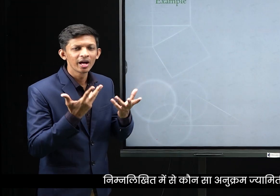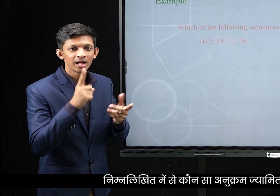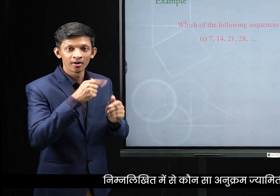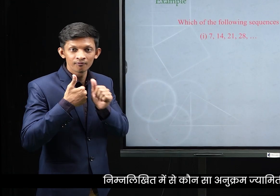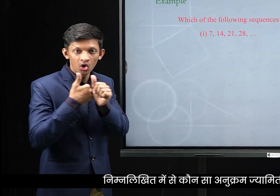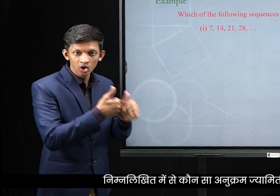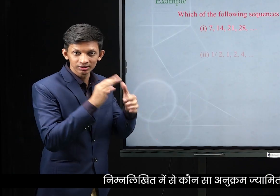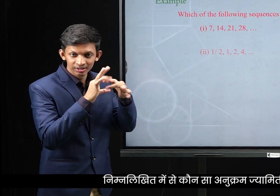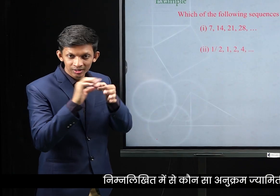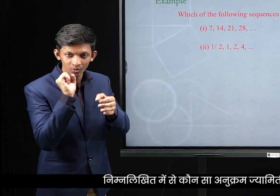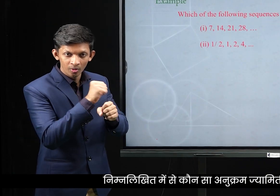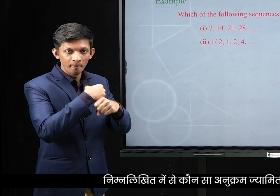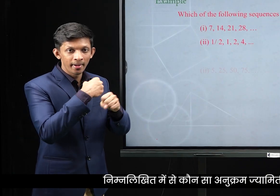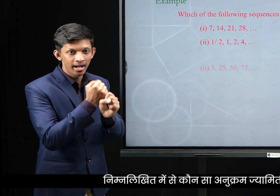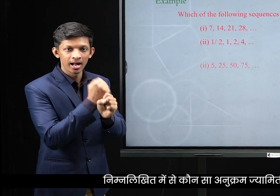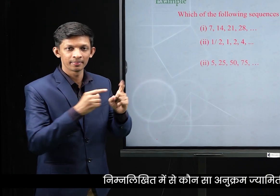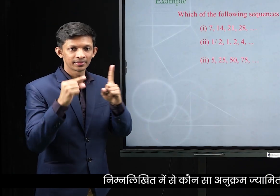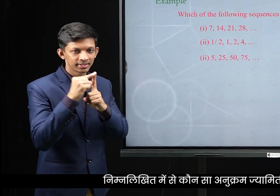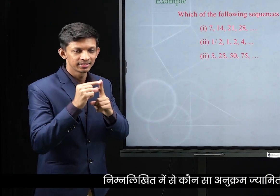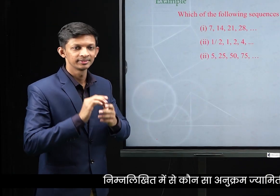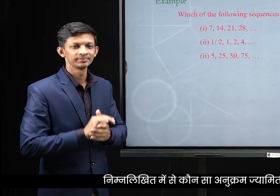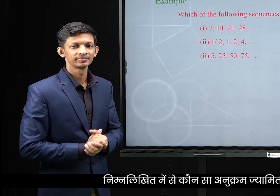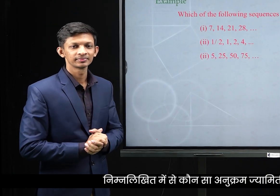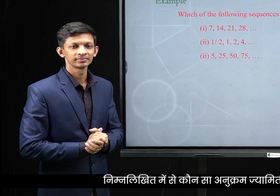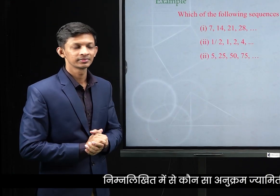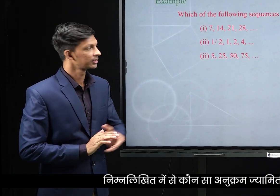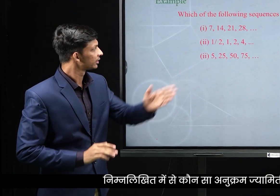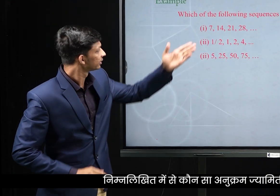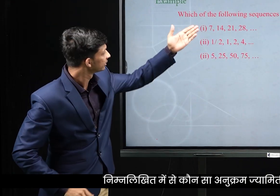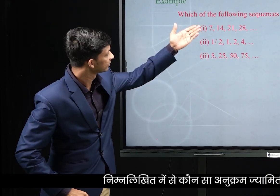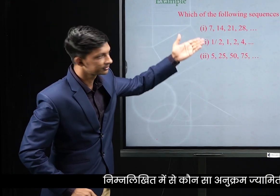निम्नलिखित में से कौन सा अनुक्रम ज्यामितीय प्रगति बनाते हैं?